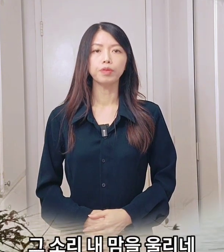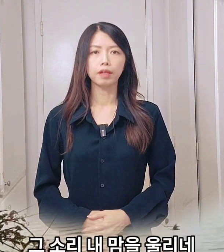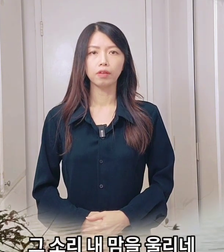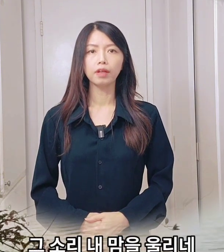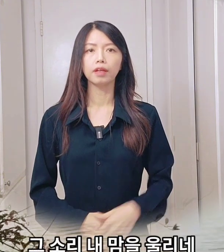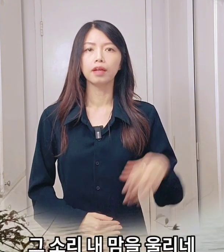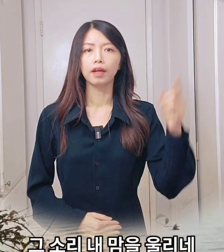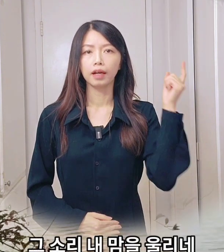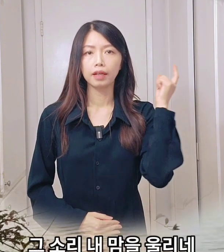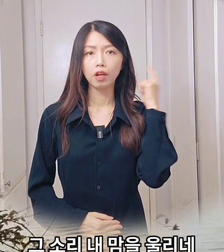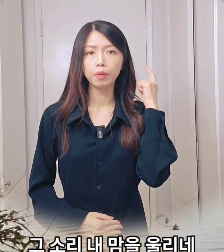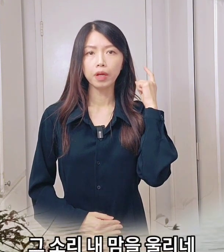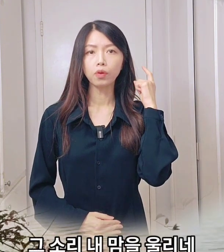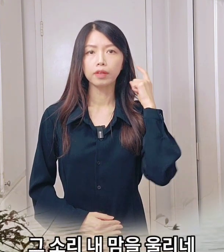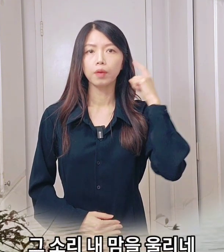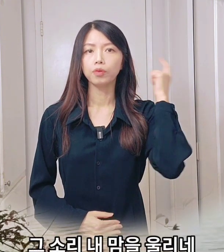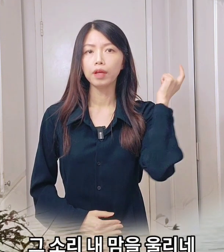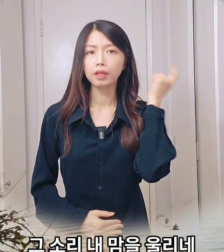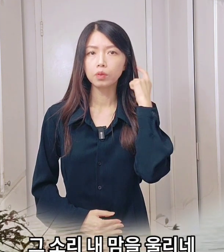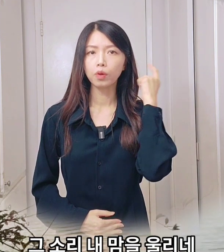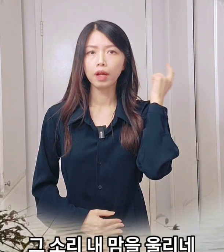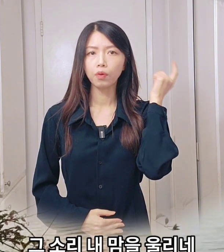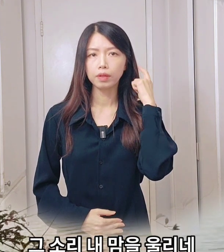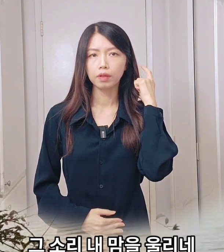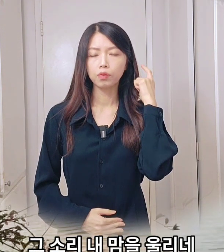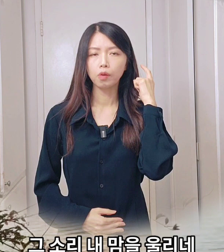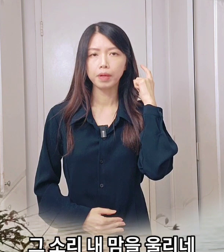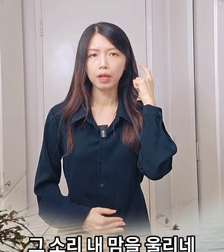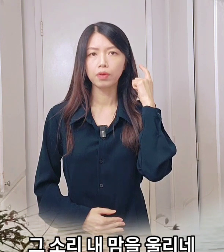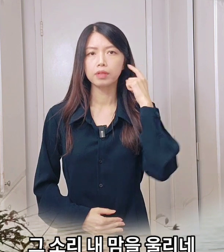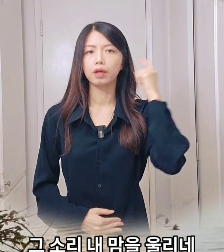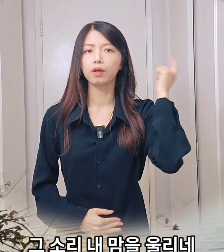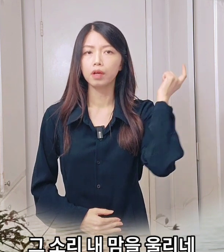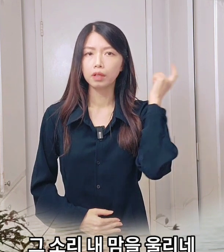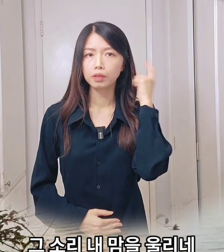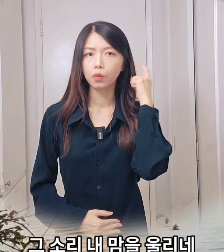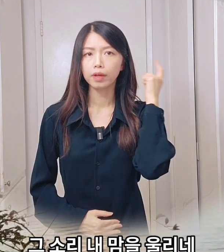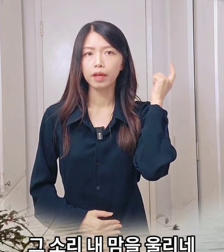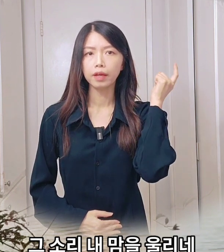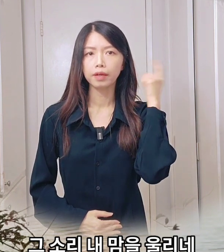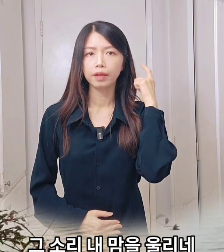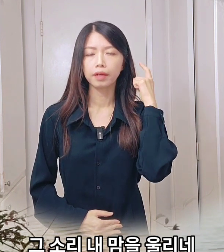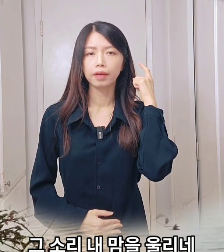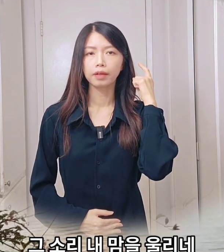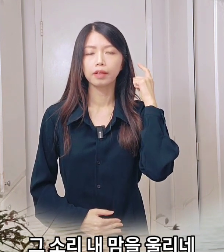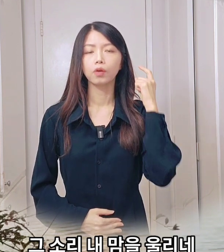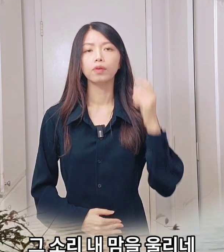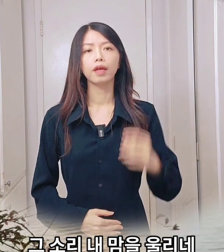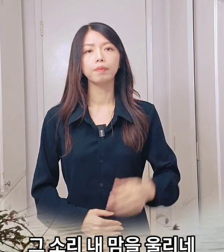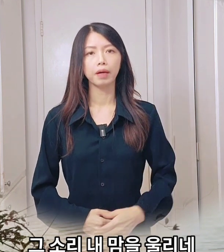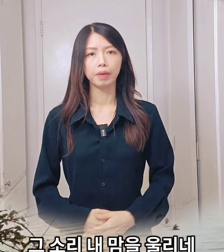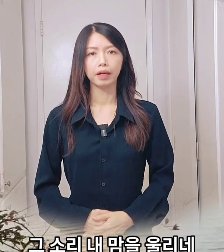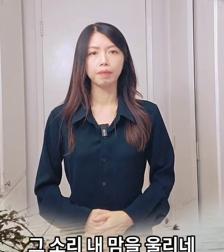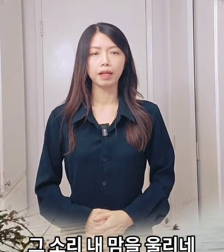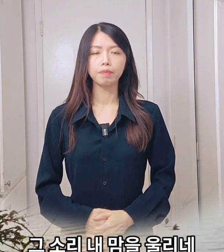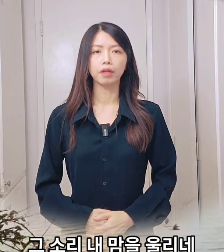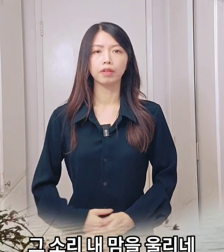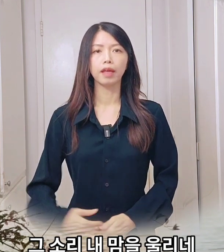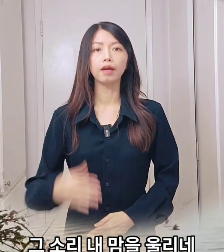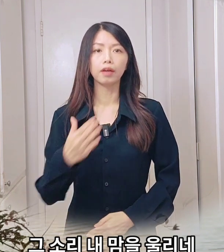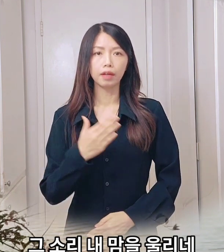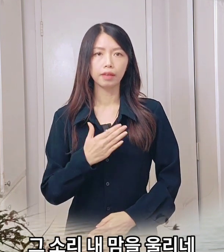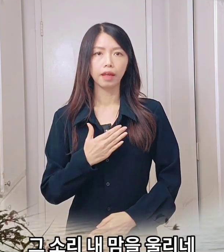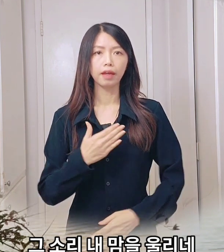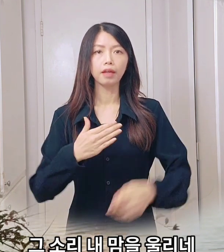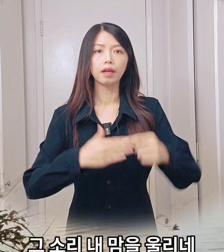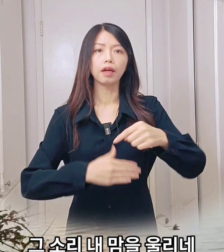이 부분에서는 아까 설명해줬기 때문에 소리라고 하는 수어만 사용했어요. 그 소리 그리고 내 마음 아까